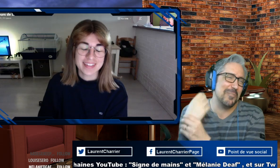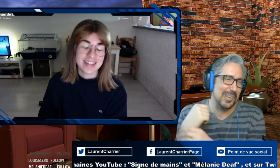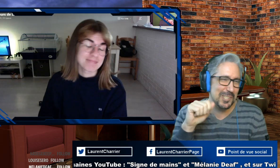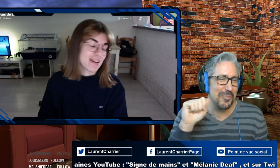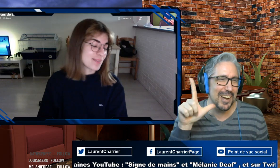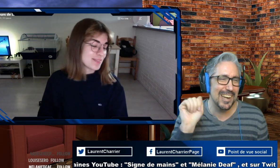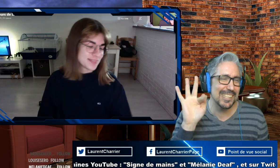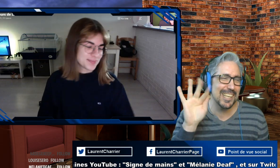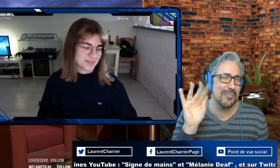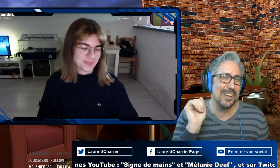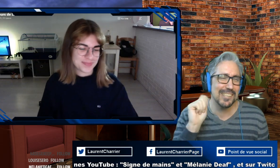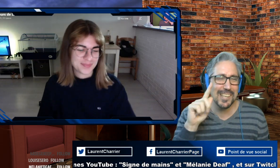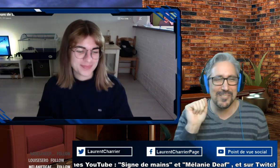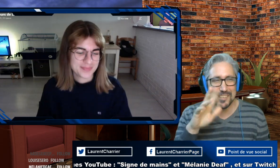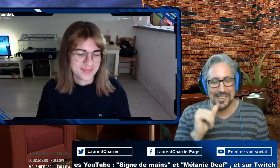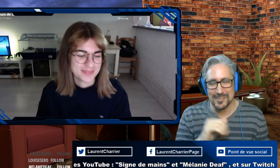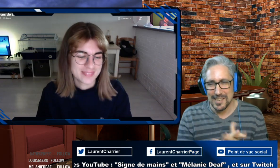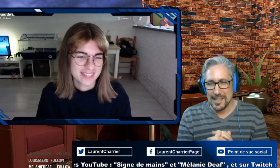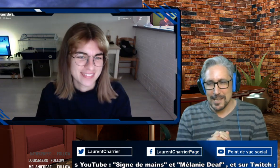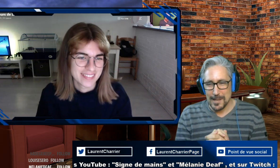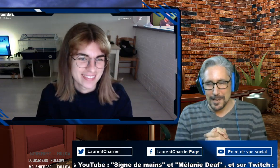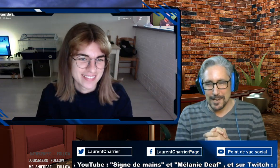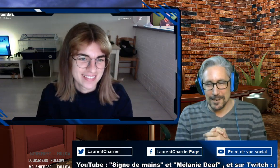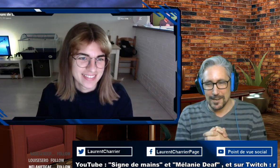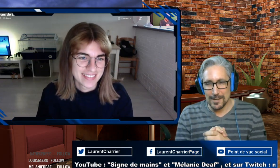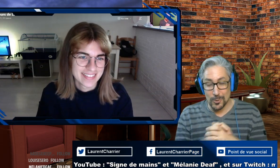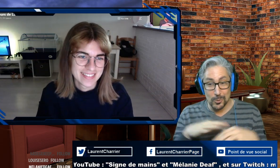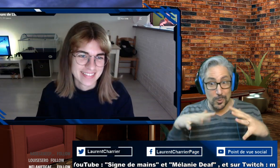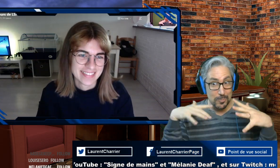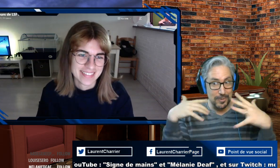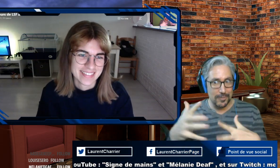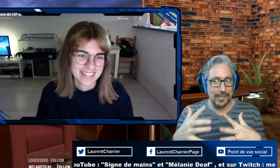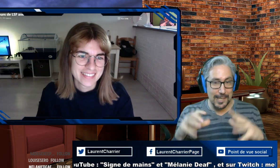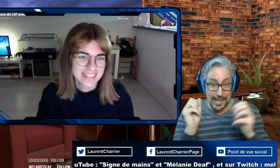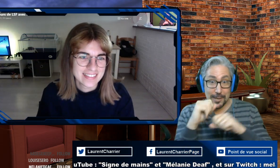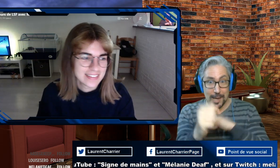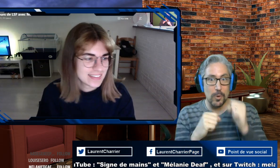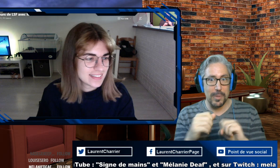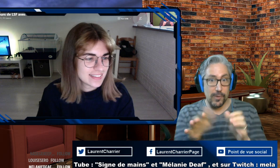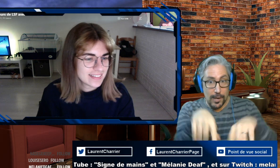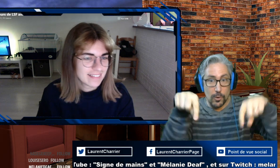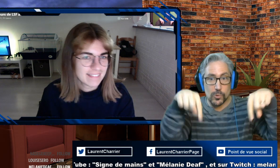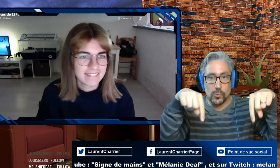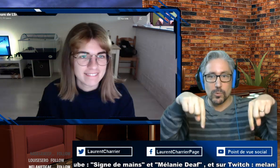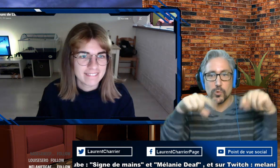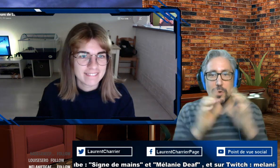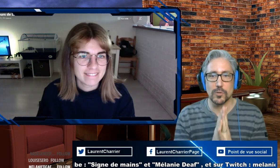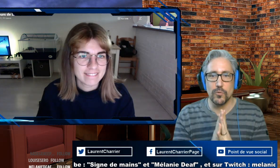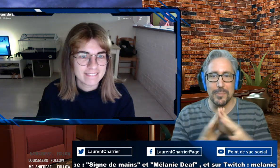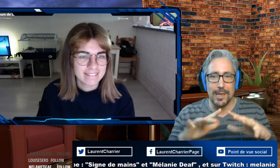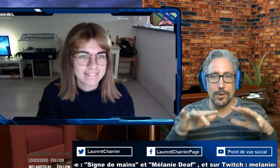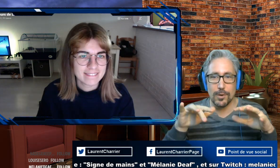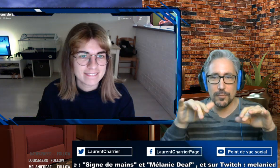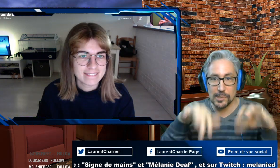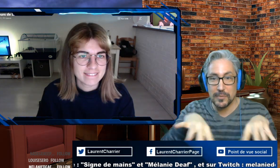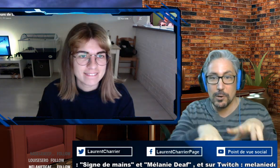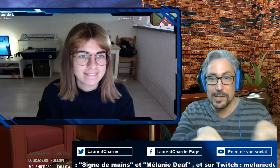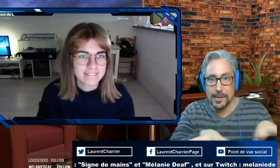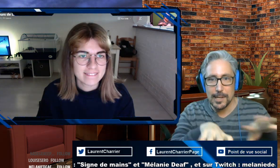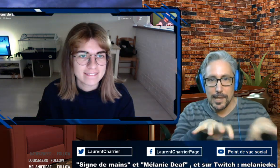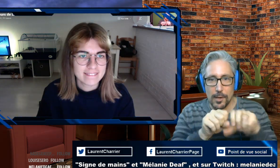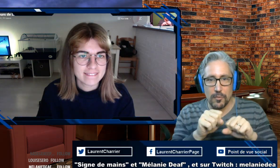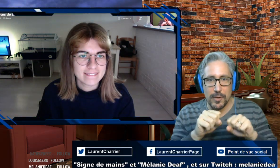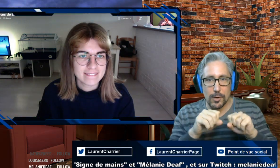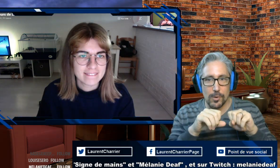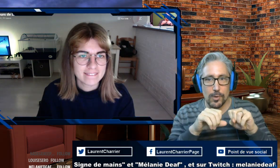main à force de faire à l'SF, à l'SF, à l'SF. Donc du coup, vous pouvez vous entraîner. Et également, bah voilà, en dessous, là, je vous mets, vous avez le